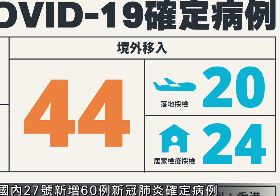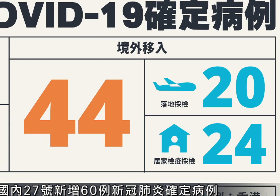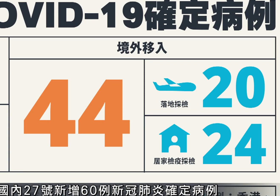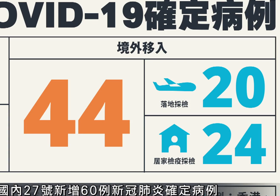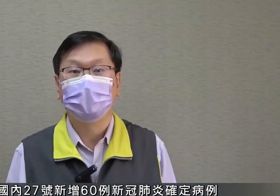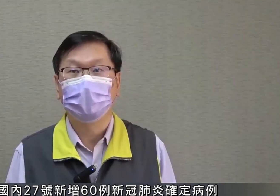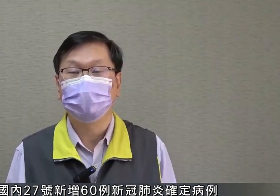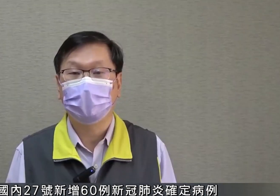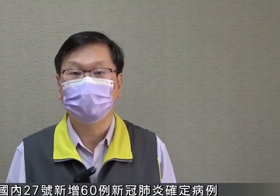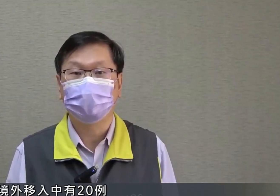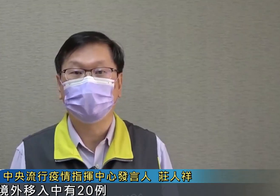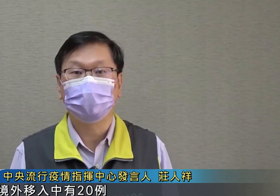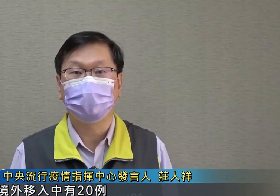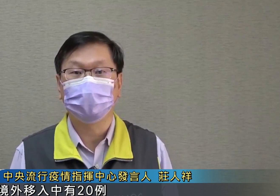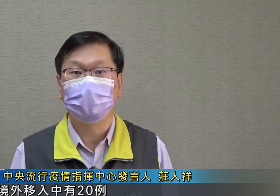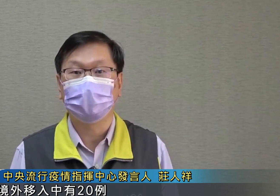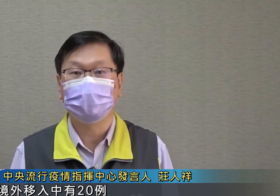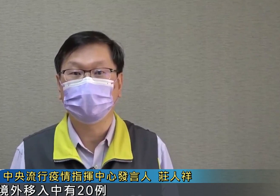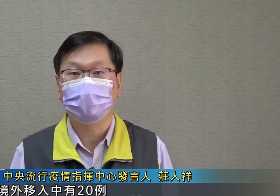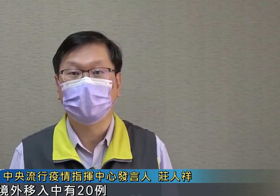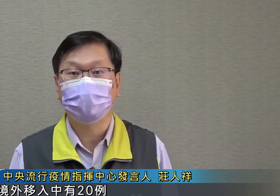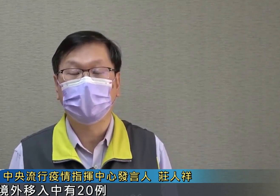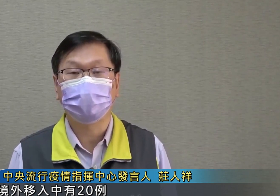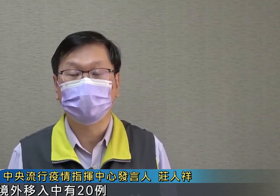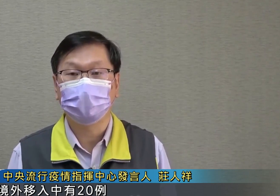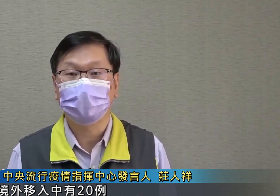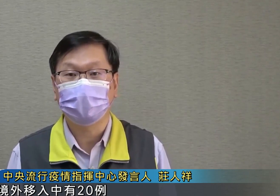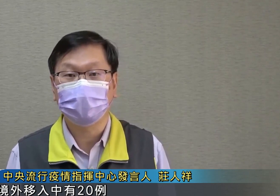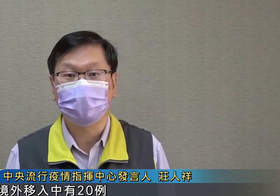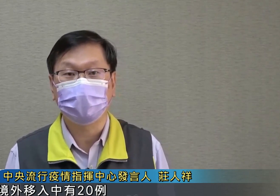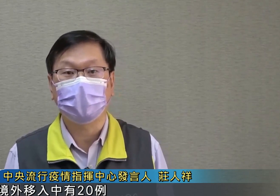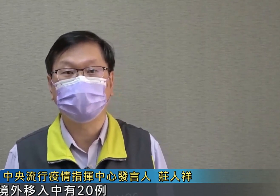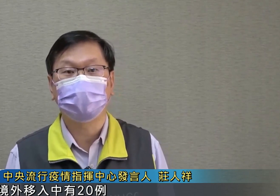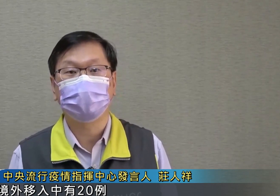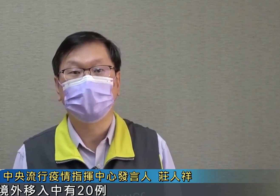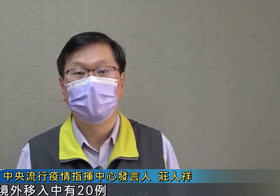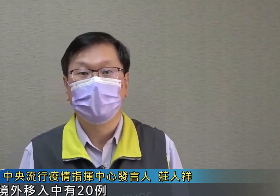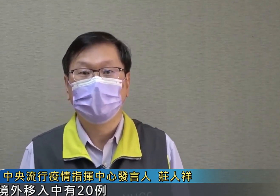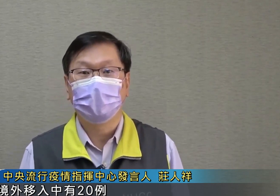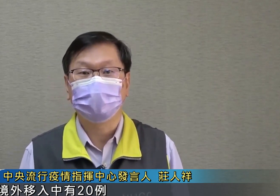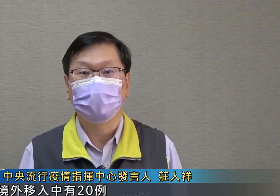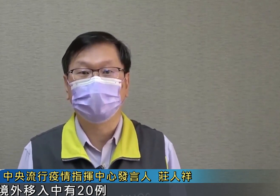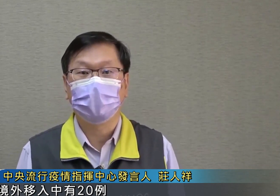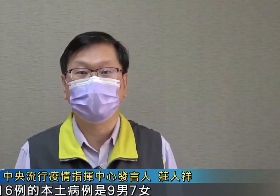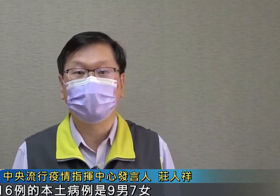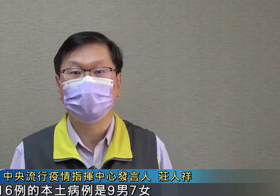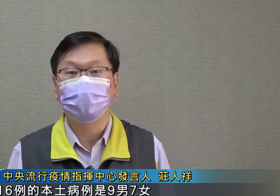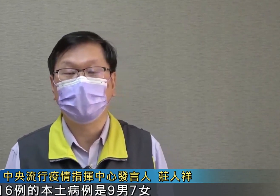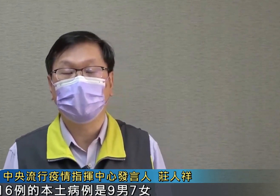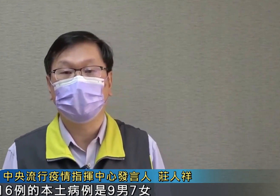案。 那境外移入中有20例是航班落地采检的阳性，那16例的本土病例